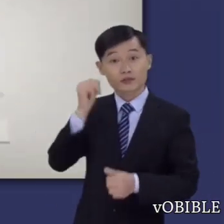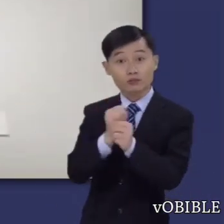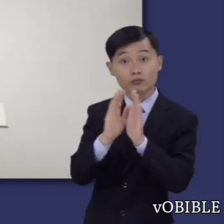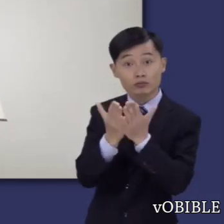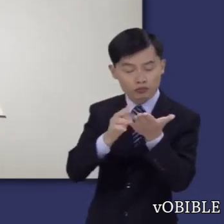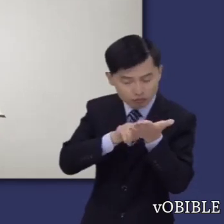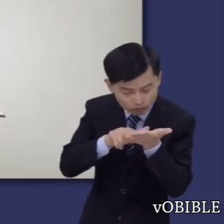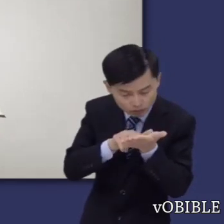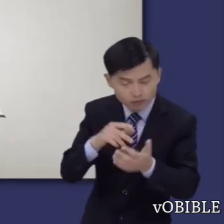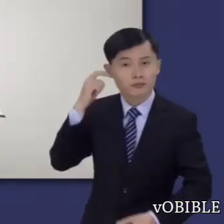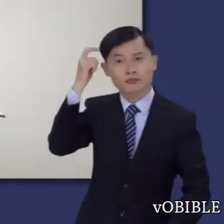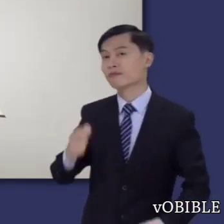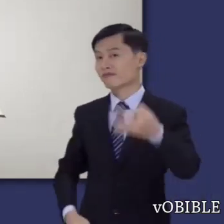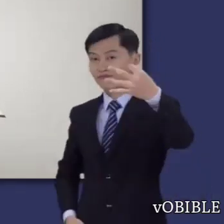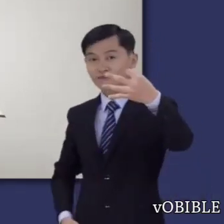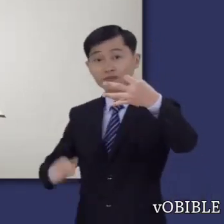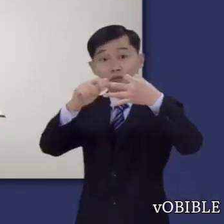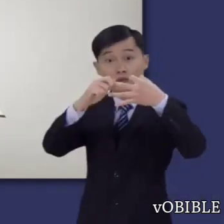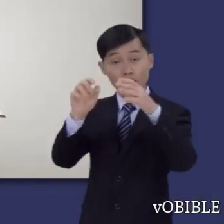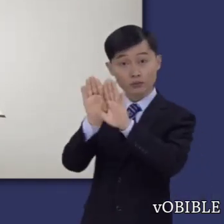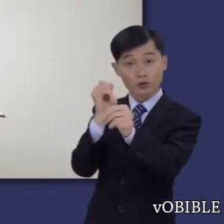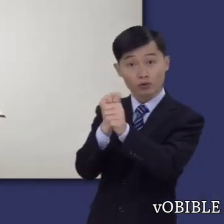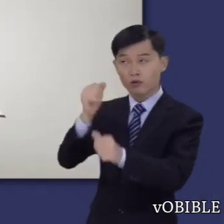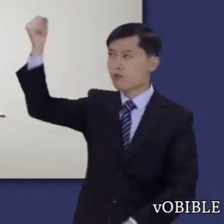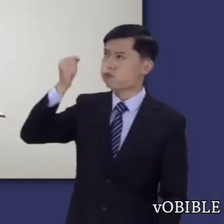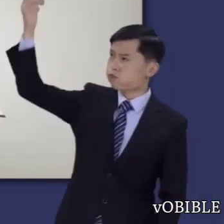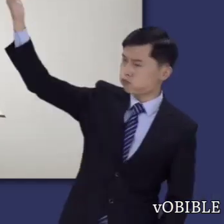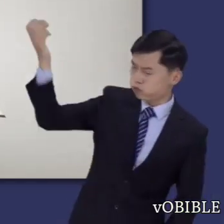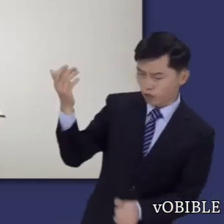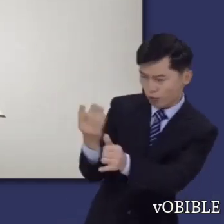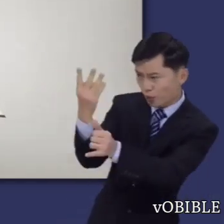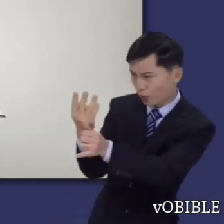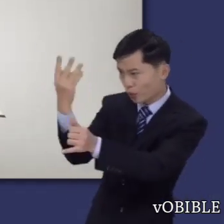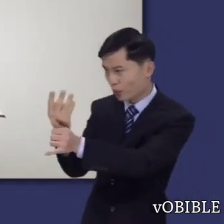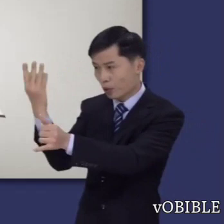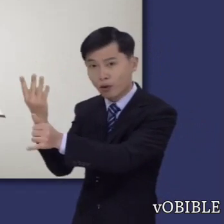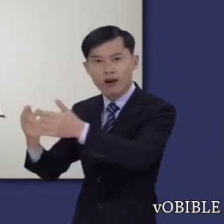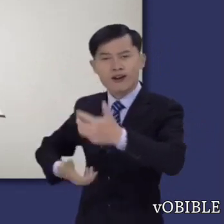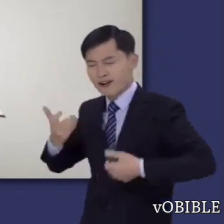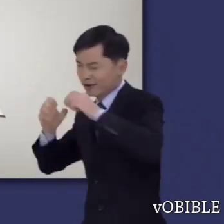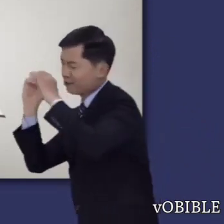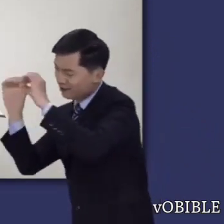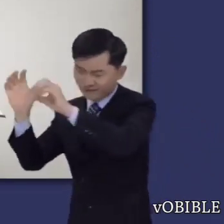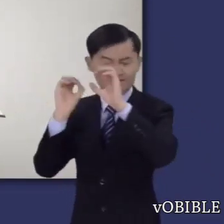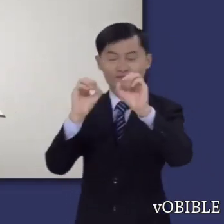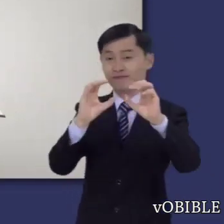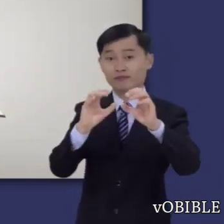你读使徒行传时请留意，门徒领受圣灵，热心执行上帝交托的